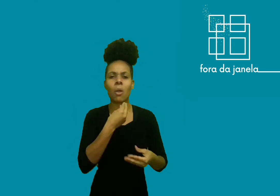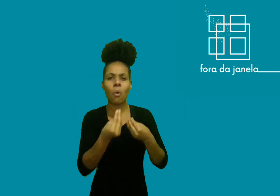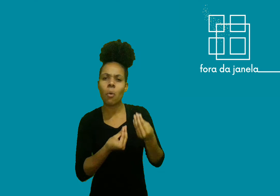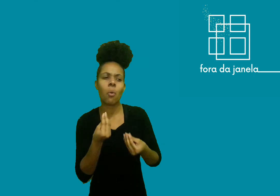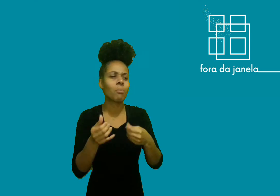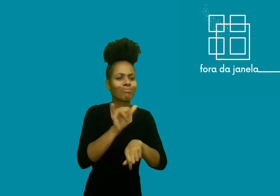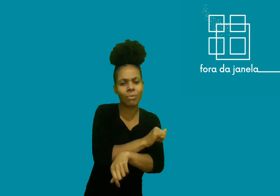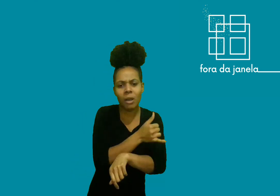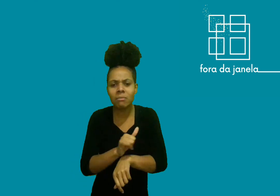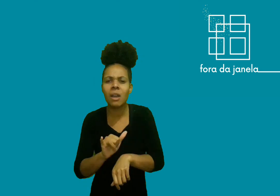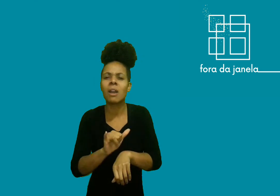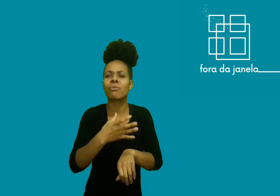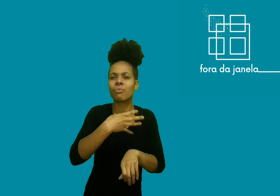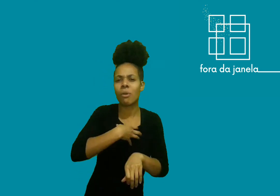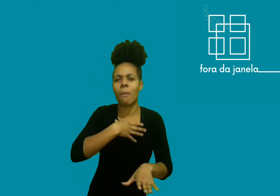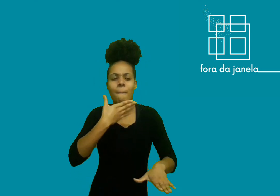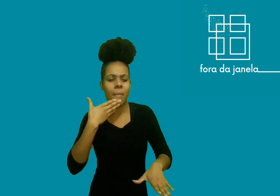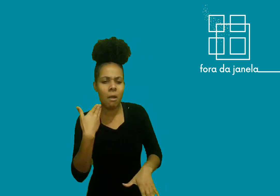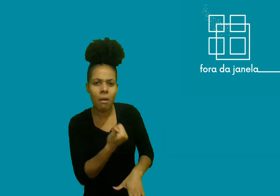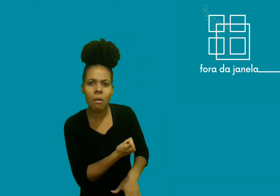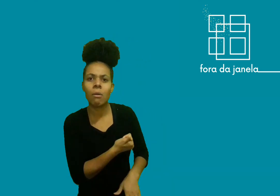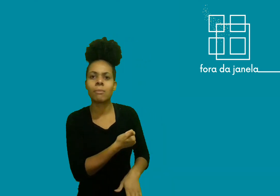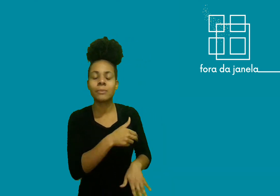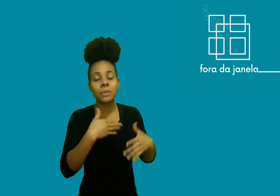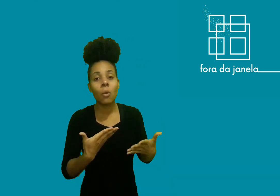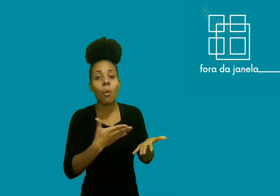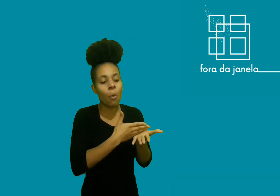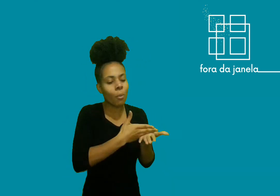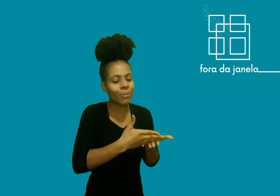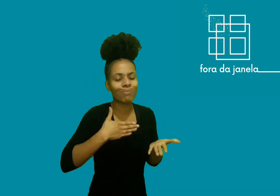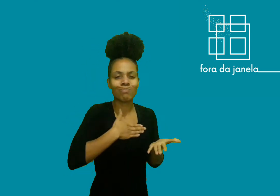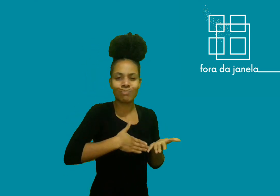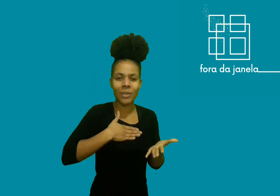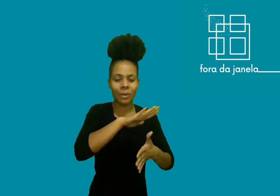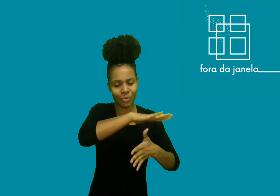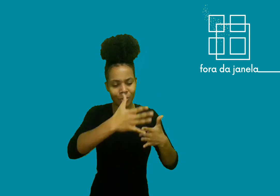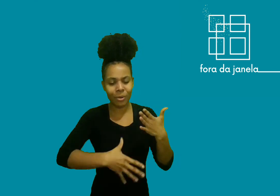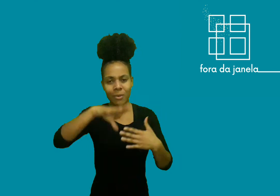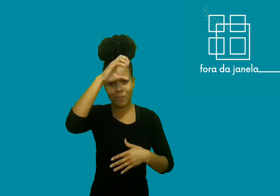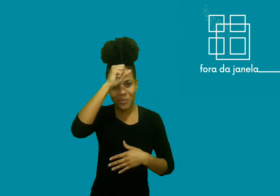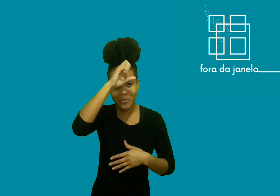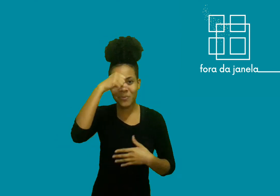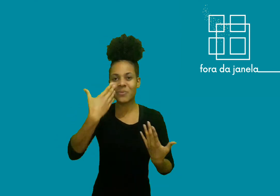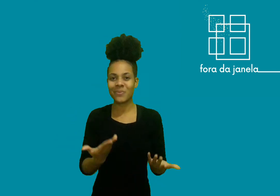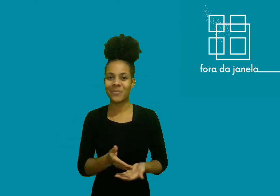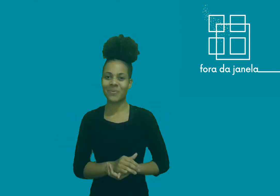bom. Nós temos essa tendência a achar que uma pessoa com uma deficiência é deficiente mental só pela